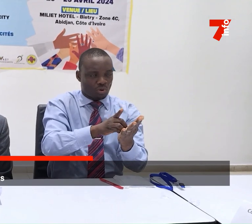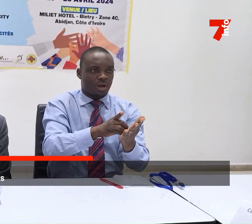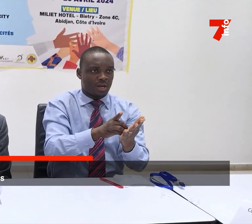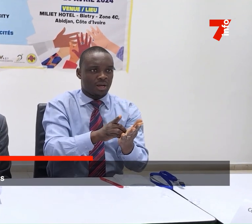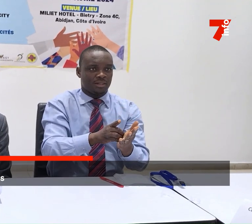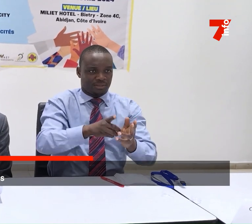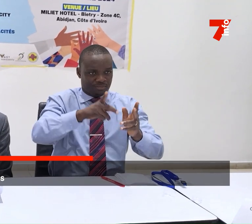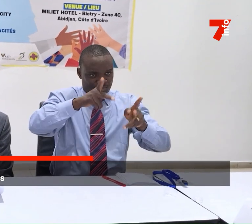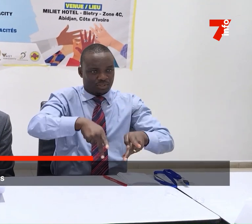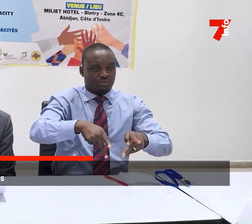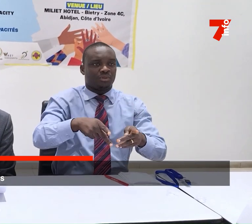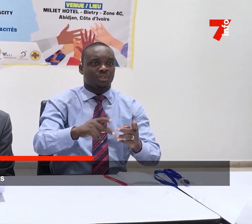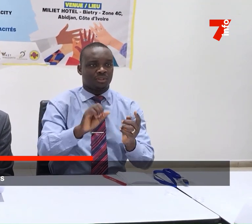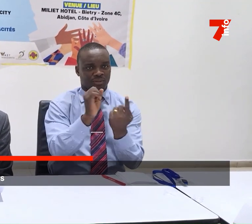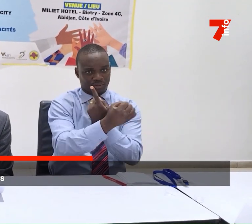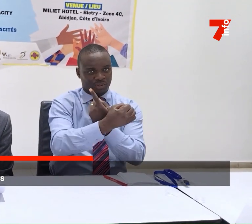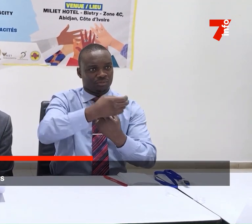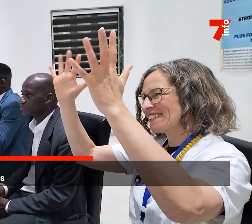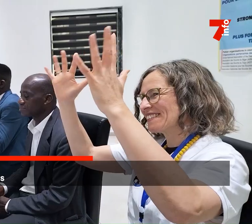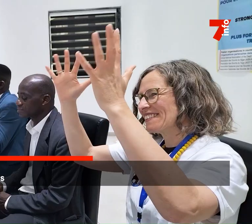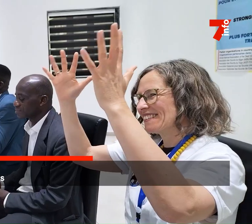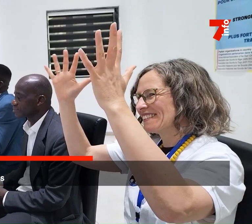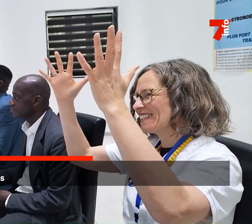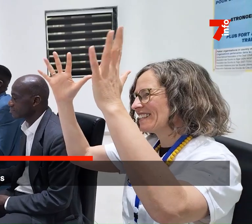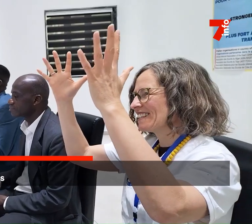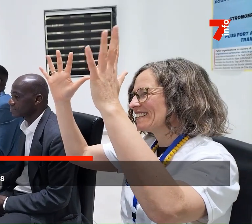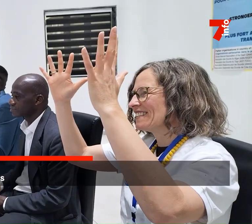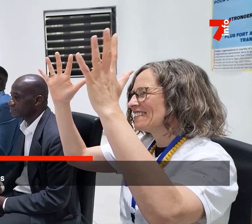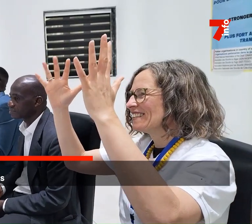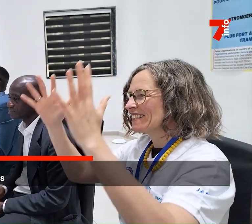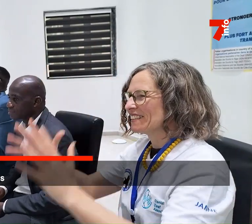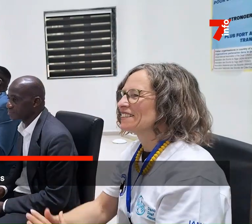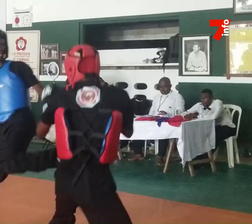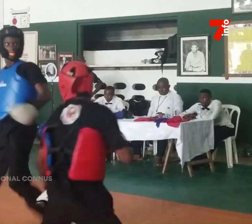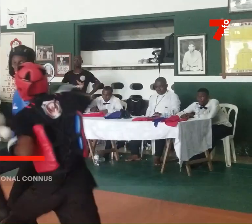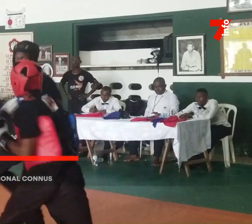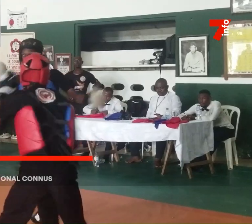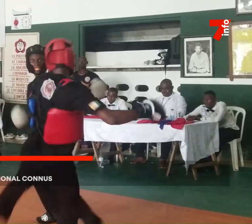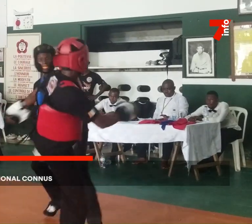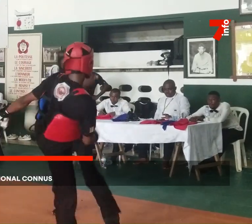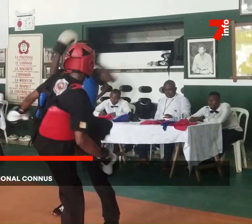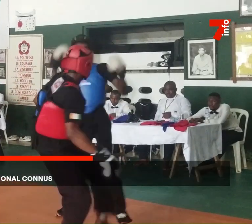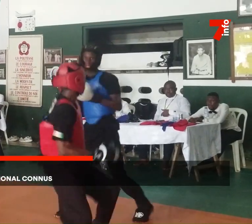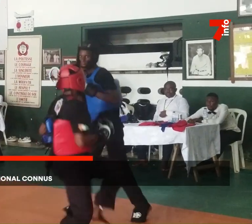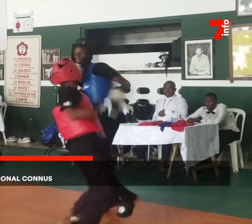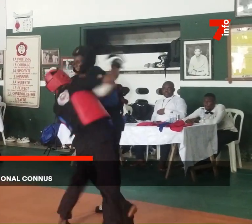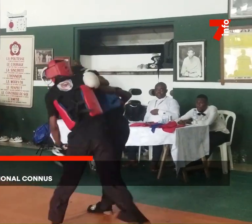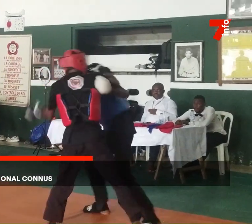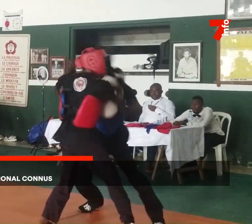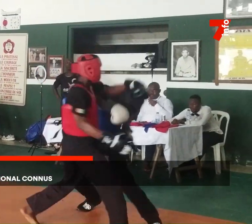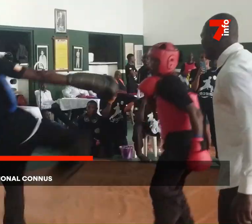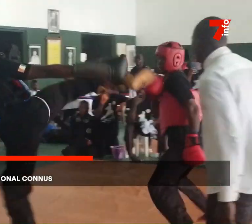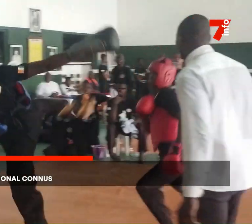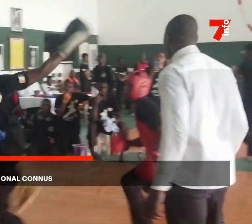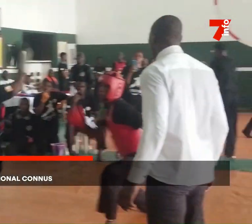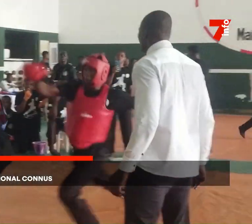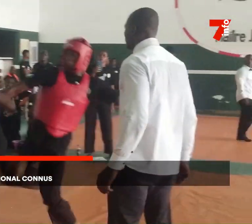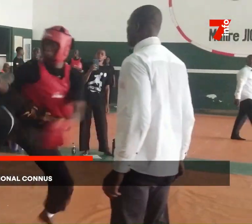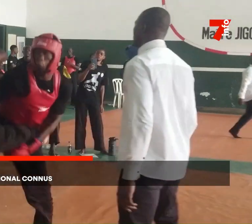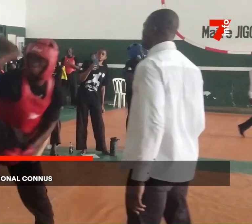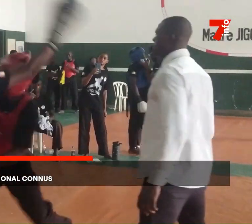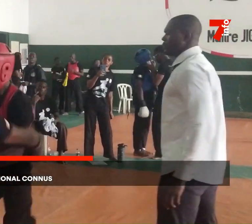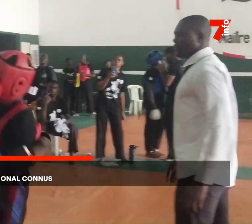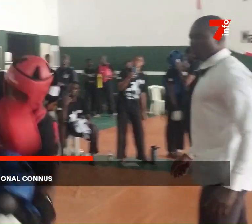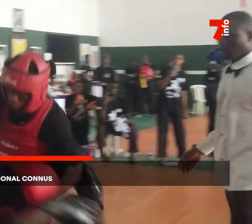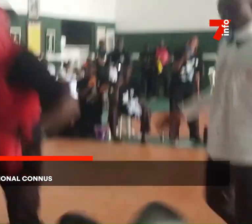reste encore peu enseigné. Plusieurs associations entendent renverser la vapeur. Et du sport en fin d'édition avec le Vauquotruyen, un